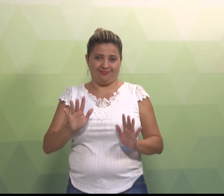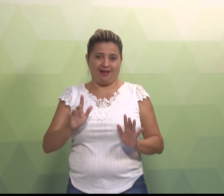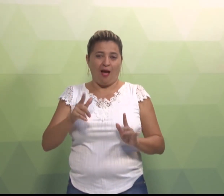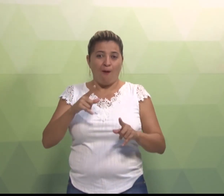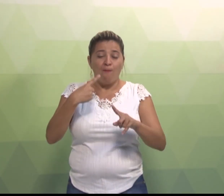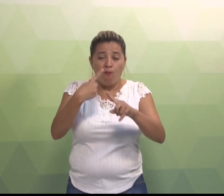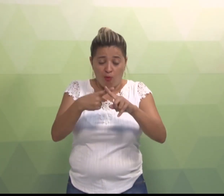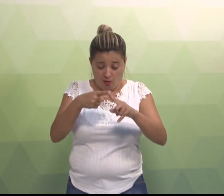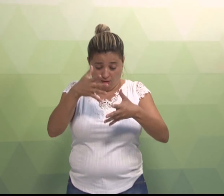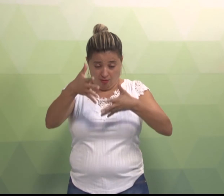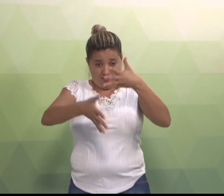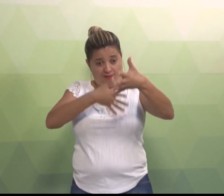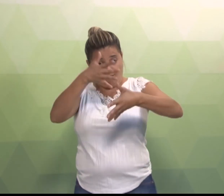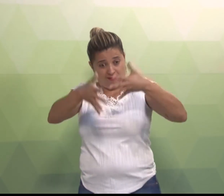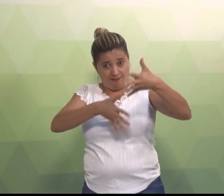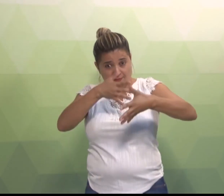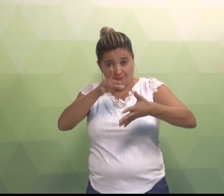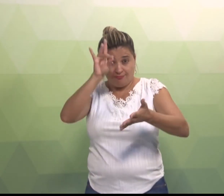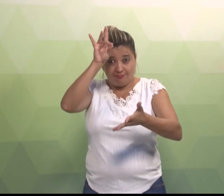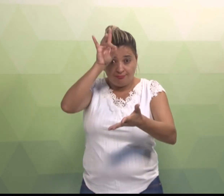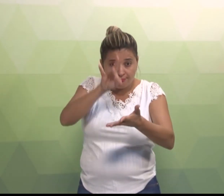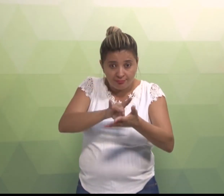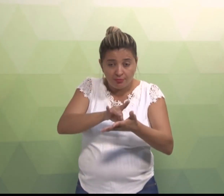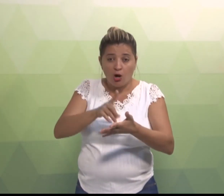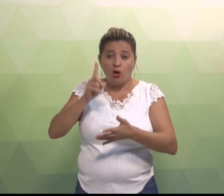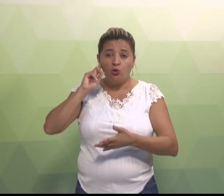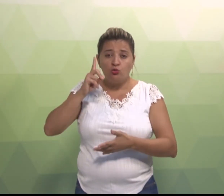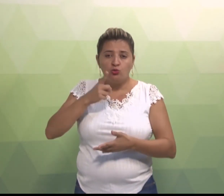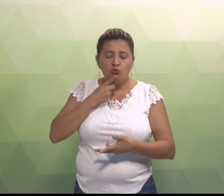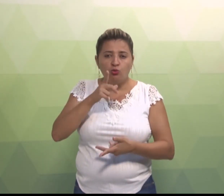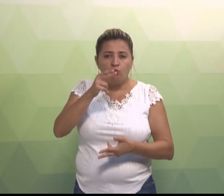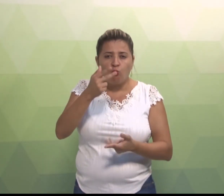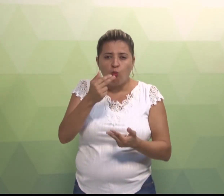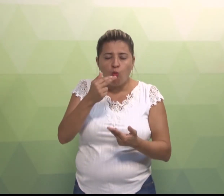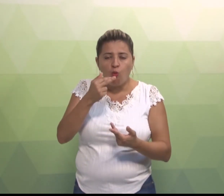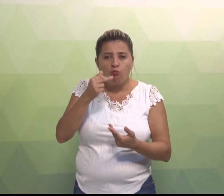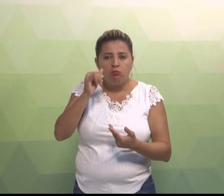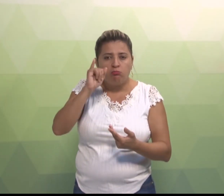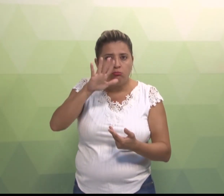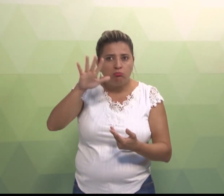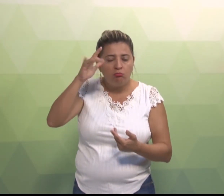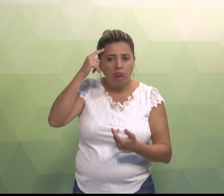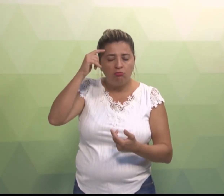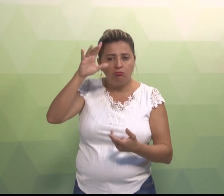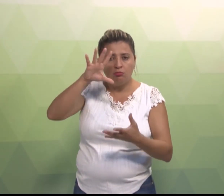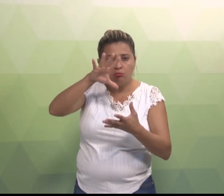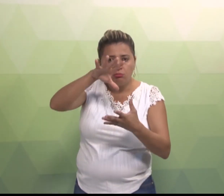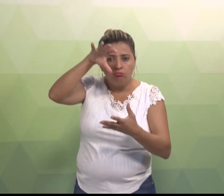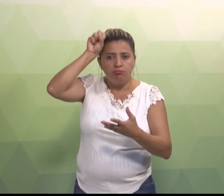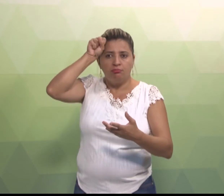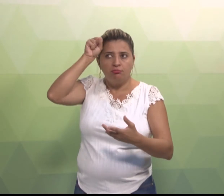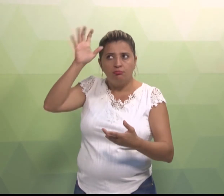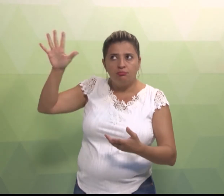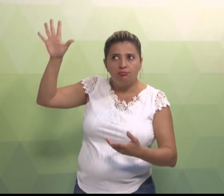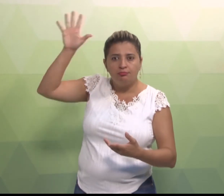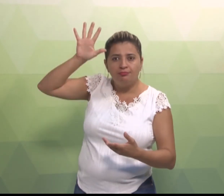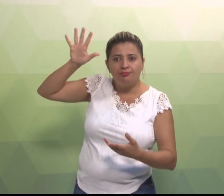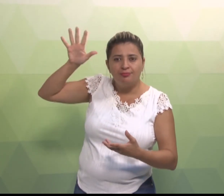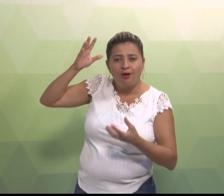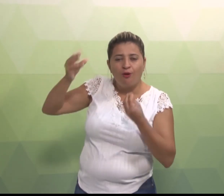que quando você sinalize, o surdo ele tenha esse entendimento de como realmente está descrito a sua casa, onde que realmente